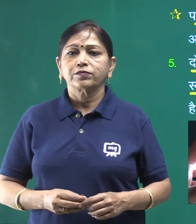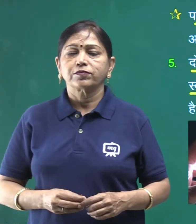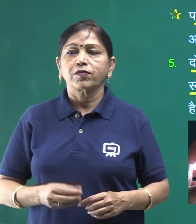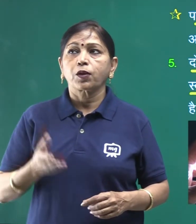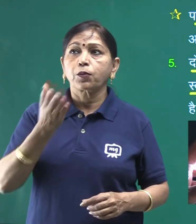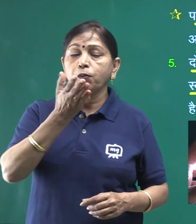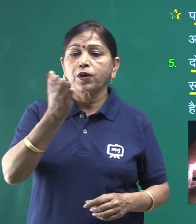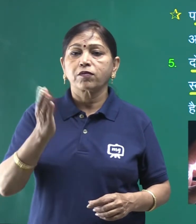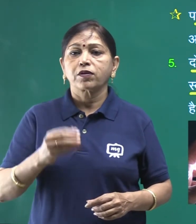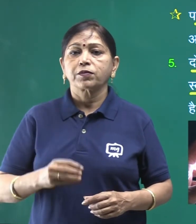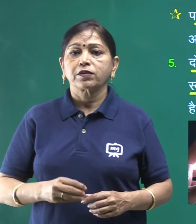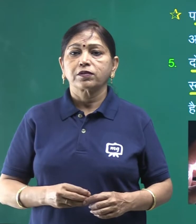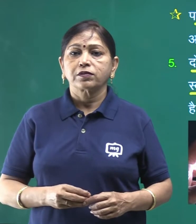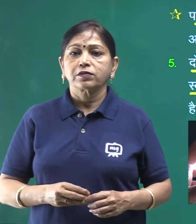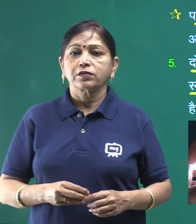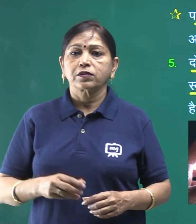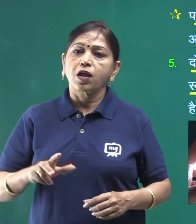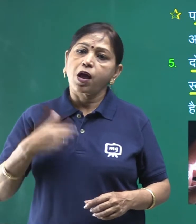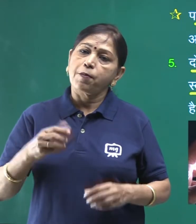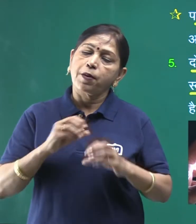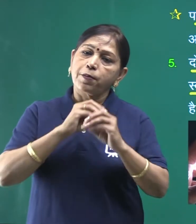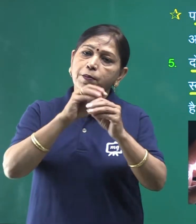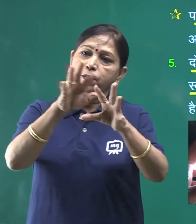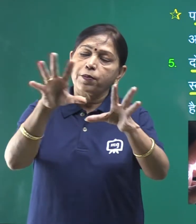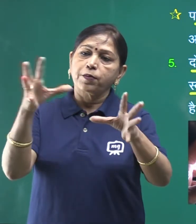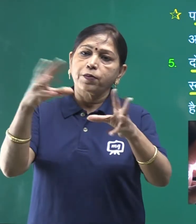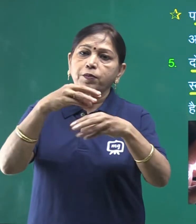हवा में स्वतः मिल जाती है।